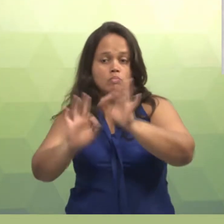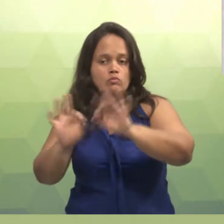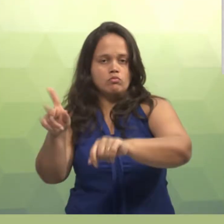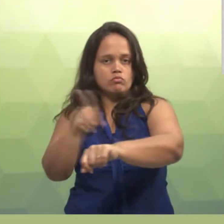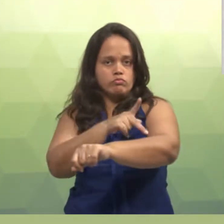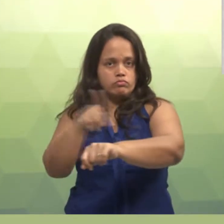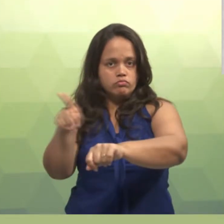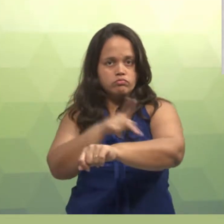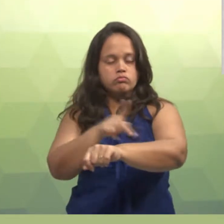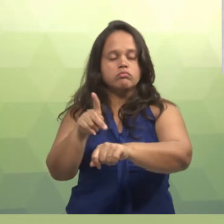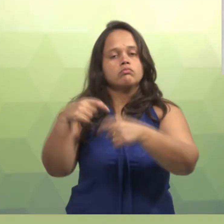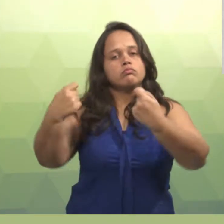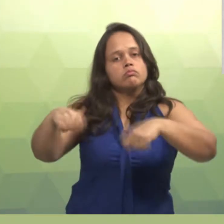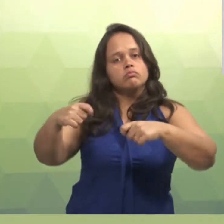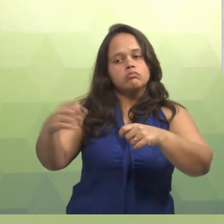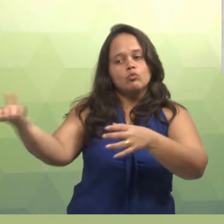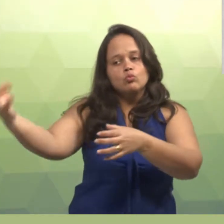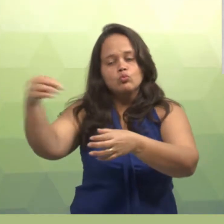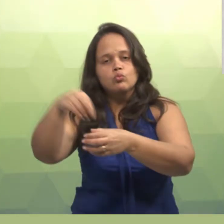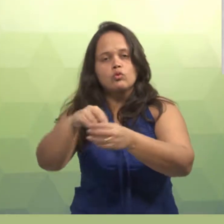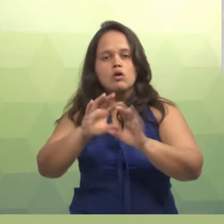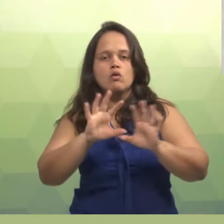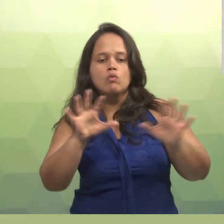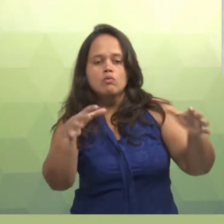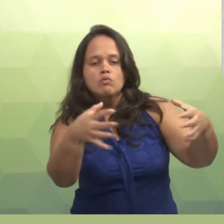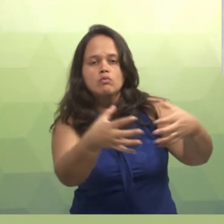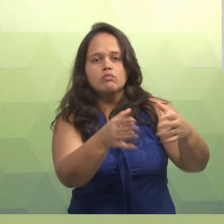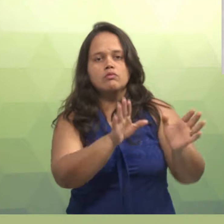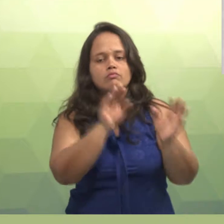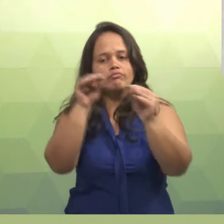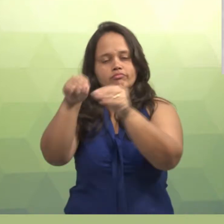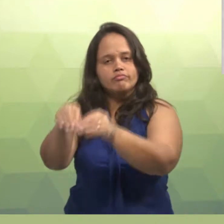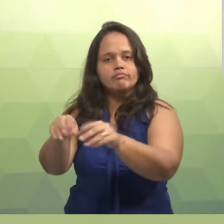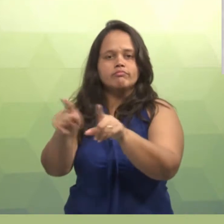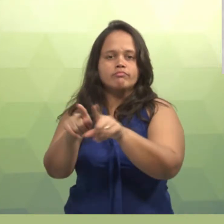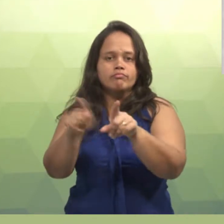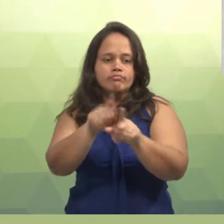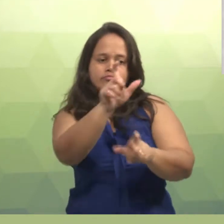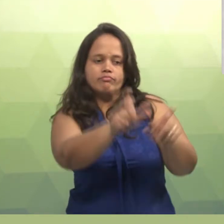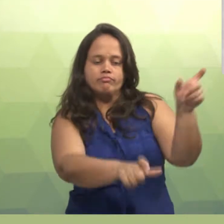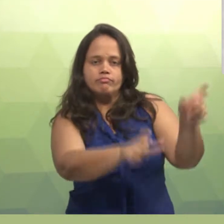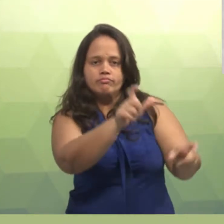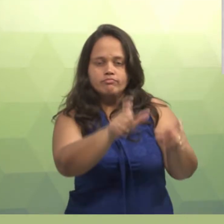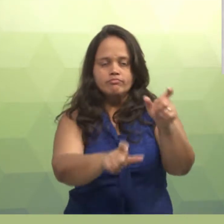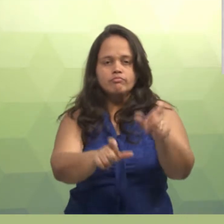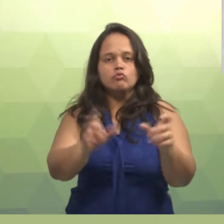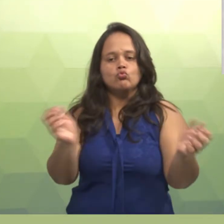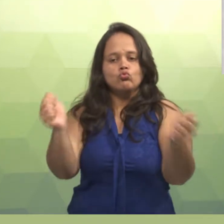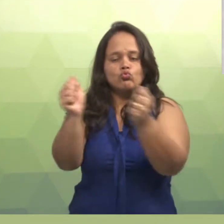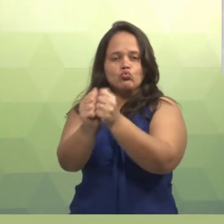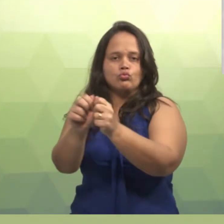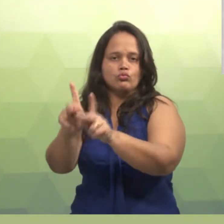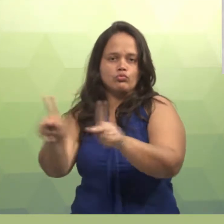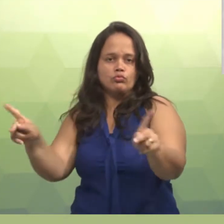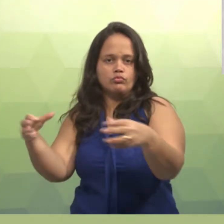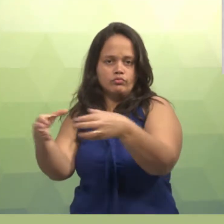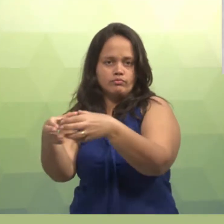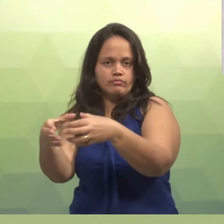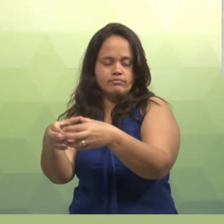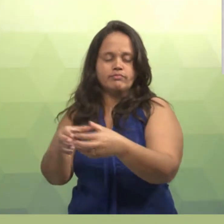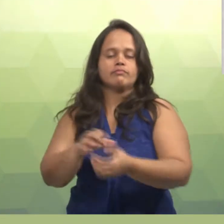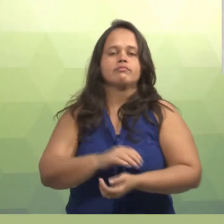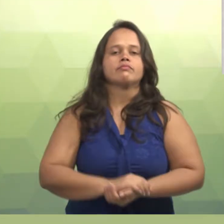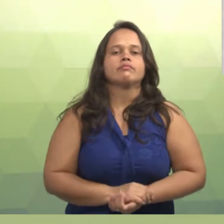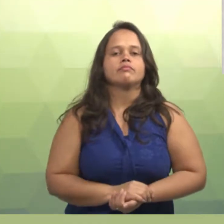proposta pedagógica, devendo, para tanto, envolver a comunidade atendida ou seus representantes, bem como o seu